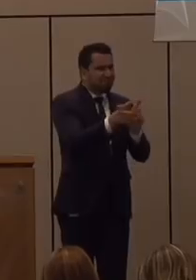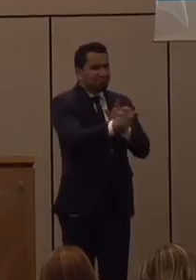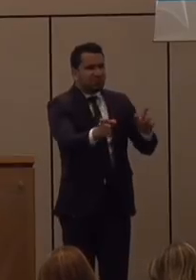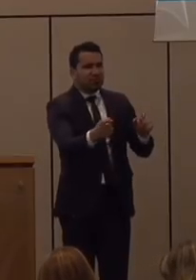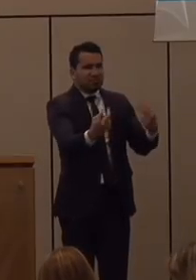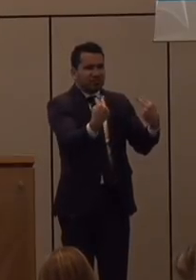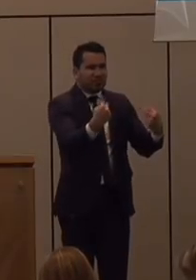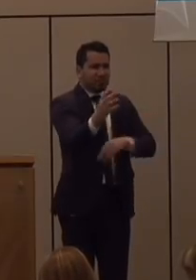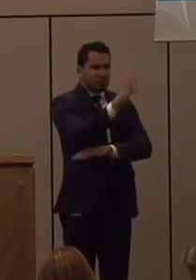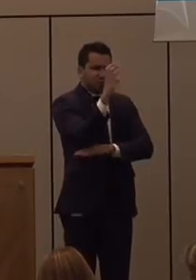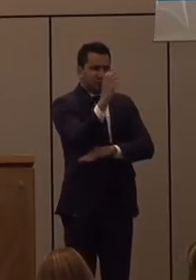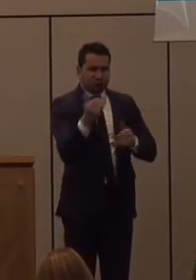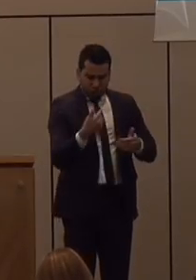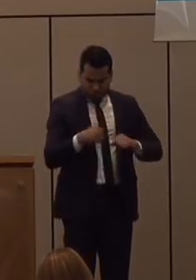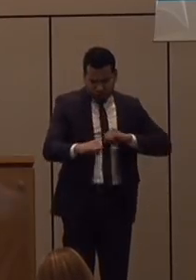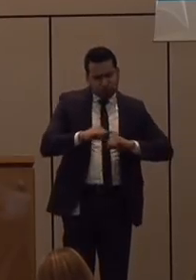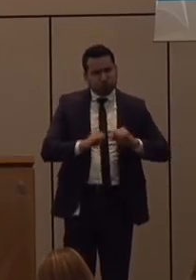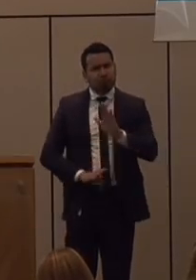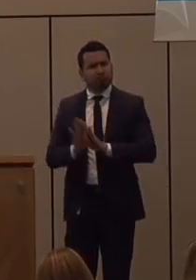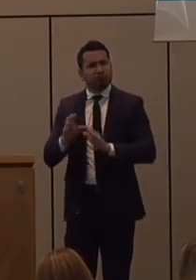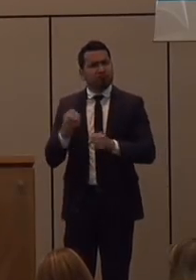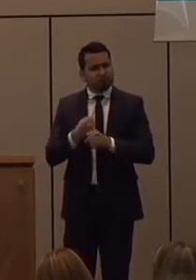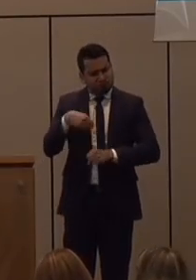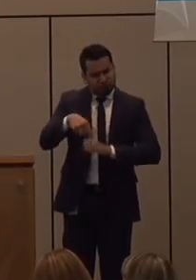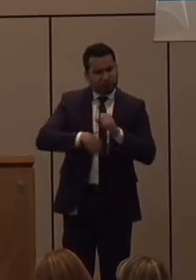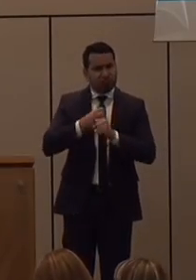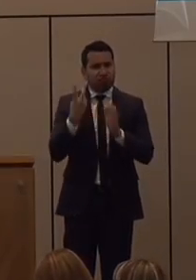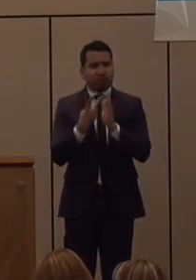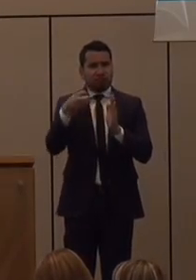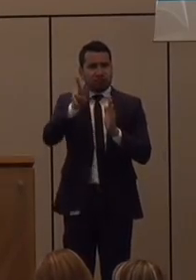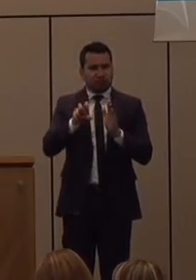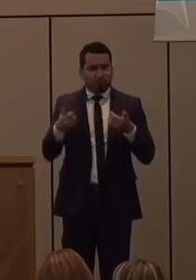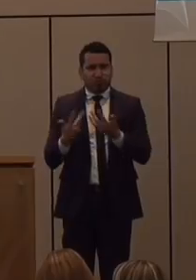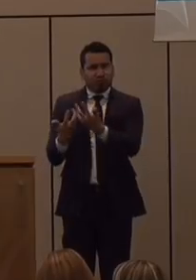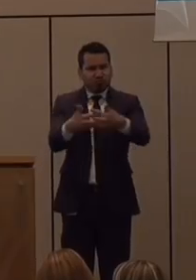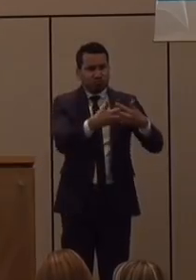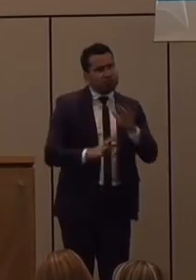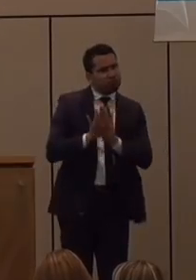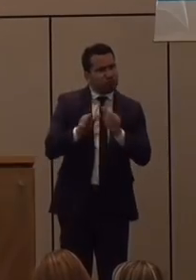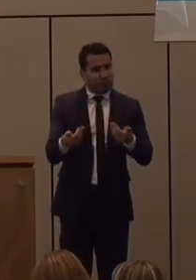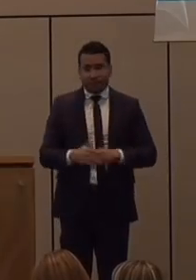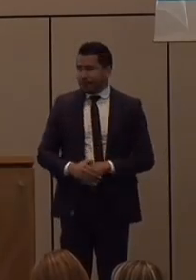cuál ha sido ese desempeño de este año en las exportaciones de nuestras empresas